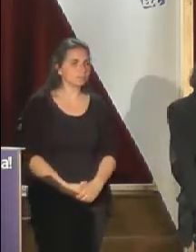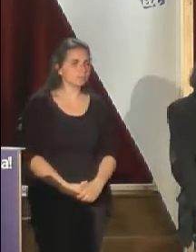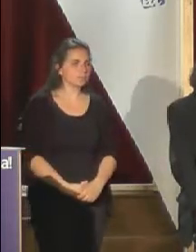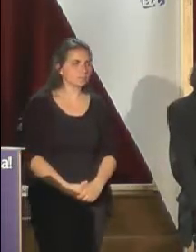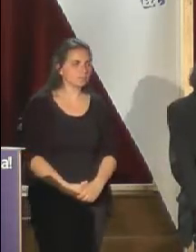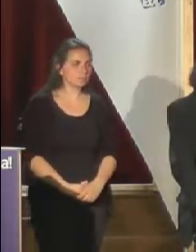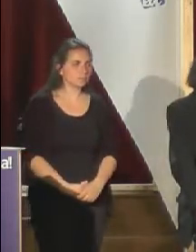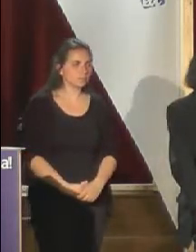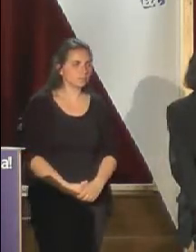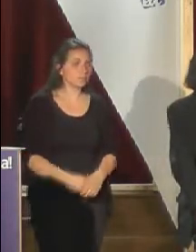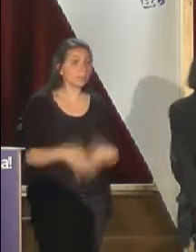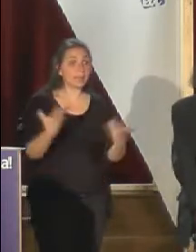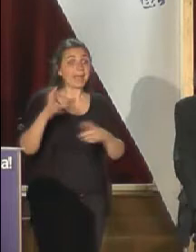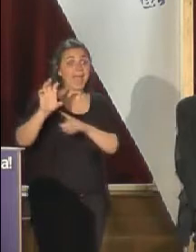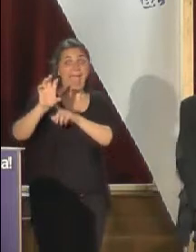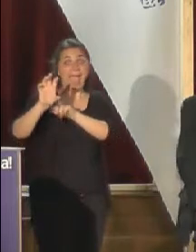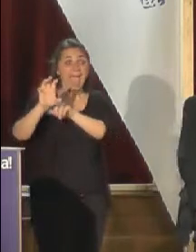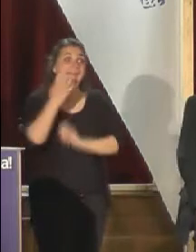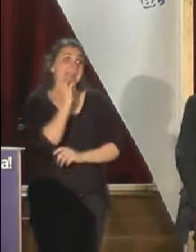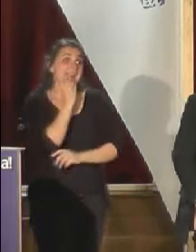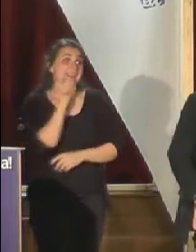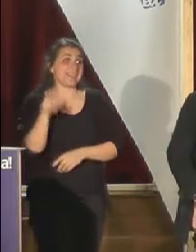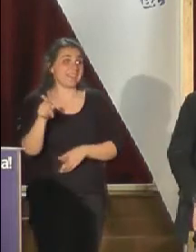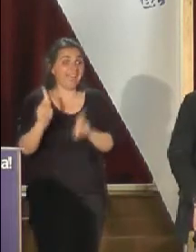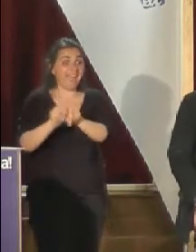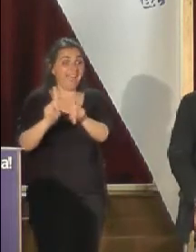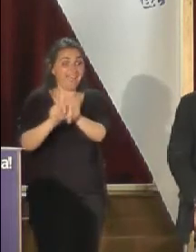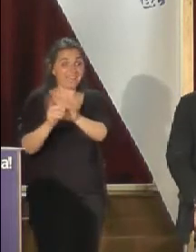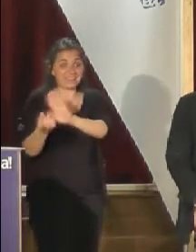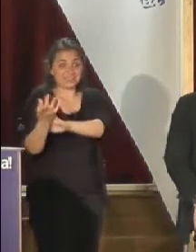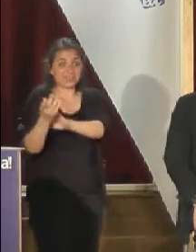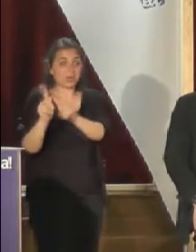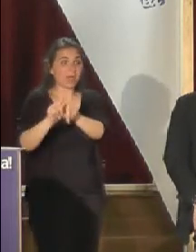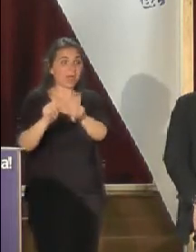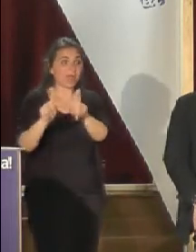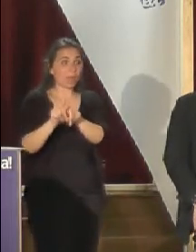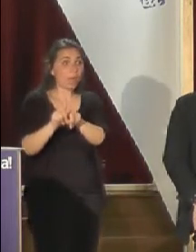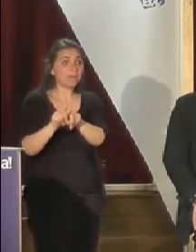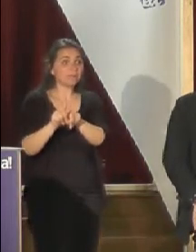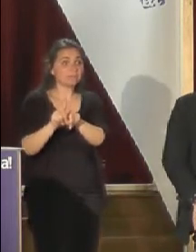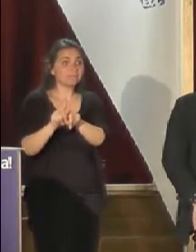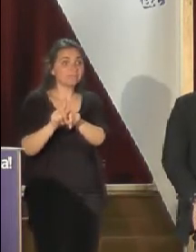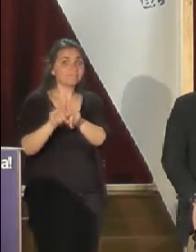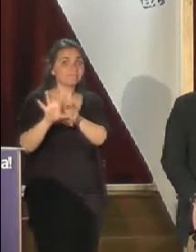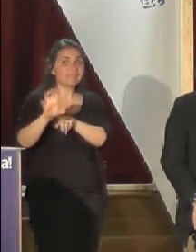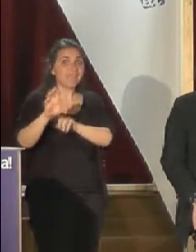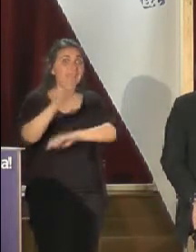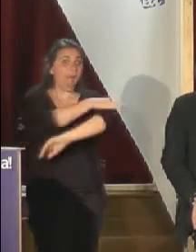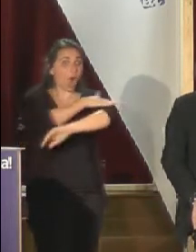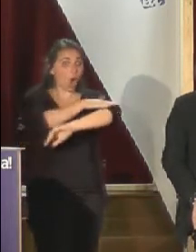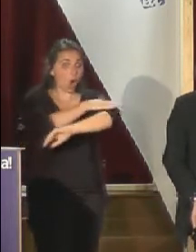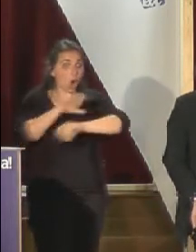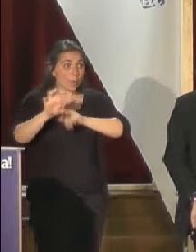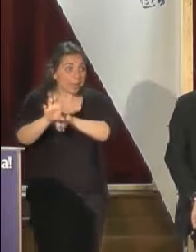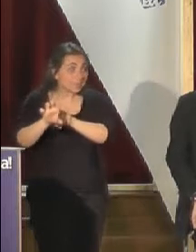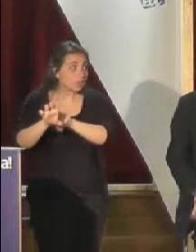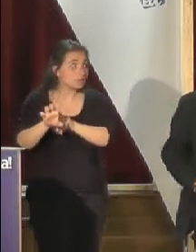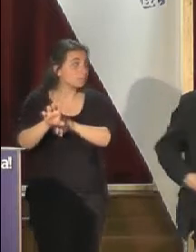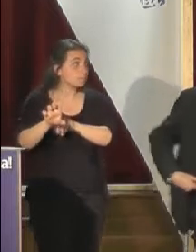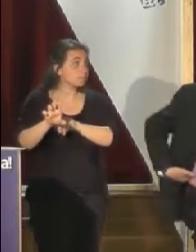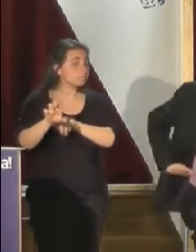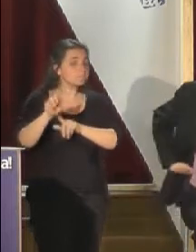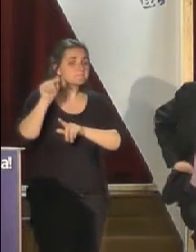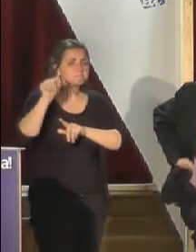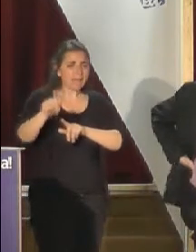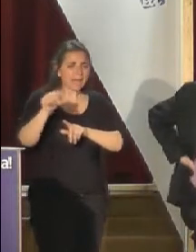Entón a Grecia aplicaron o mesmo, como saíra un goberno, tiveron que facer a fuciñar o goberno. E o goberno capitulou, pero o povo non, porque en pleno